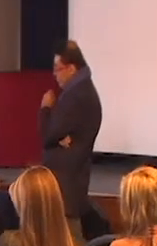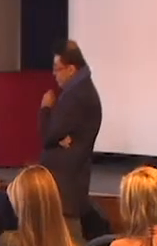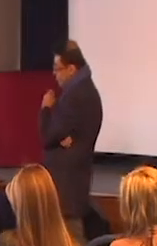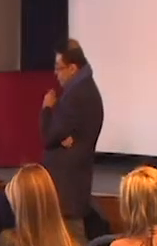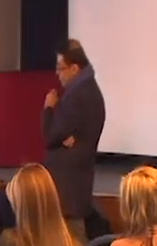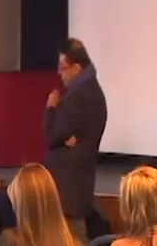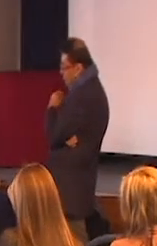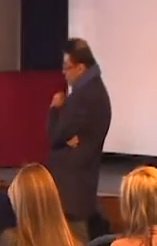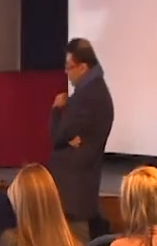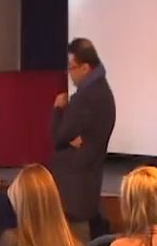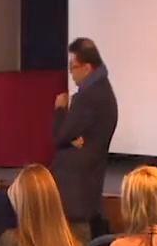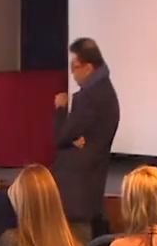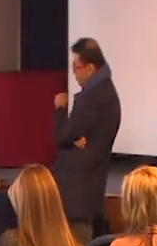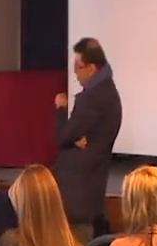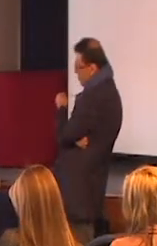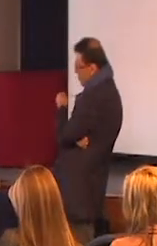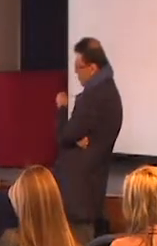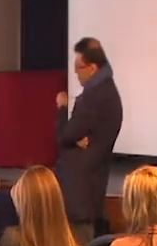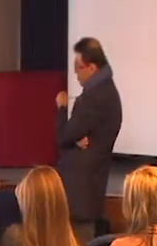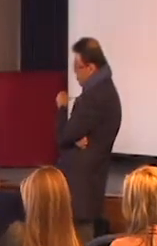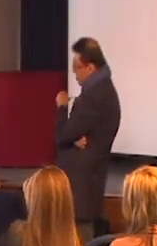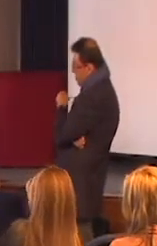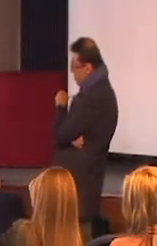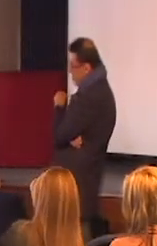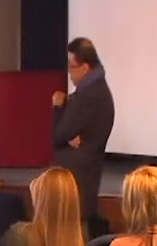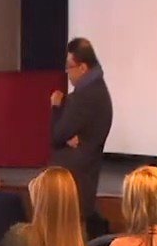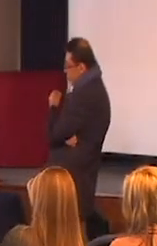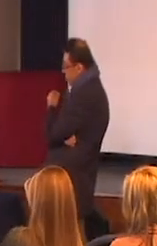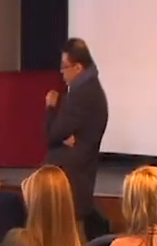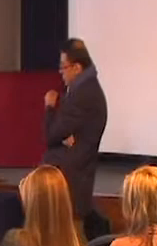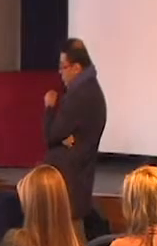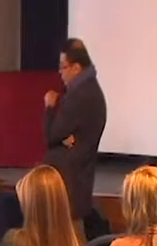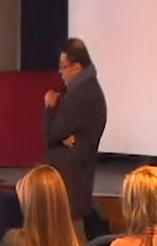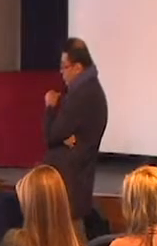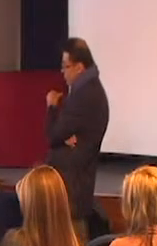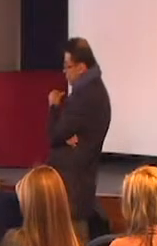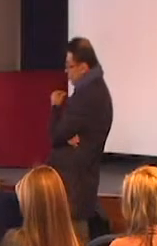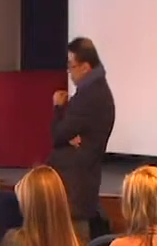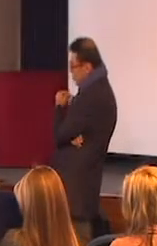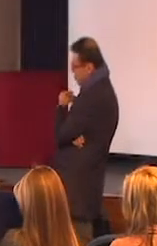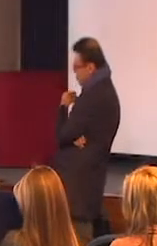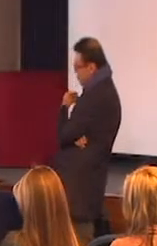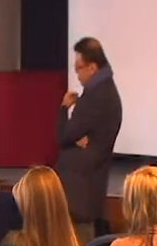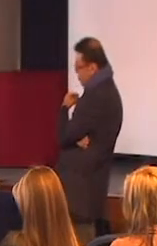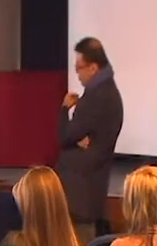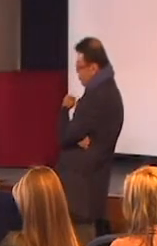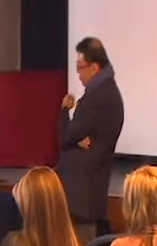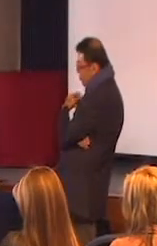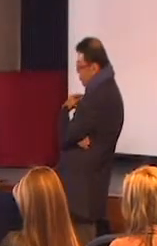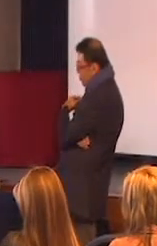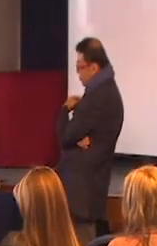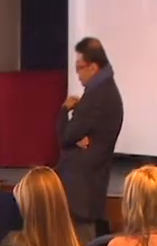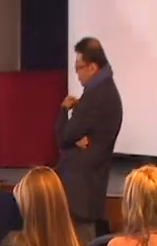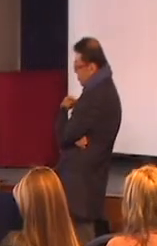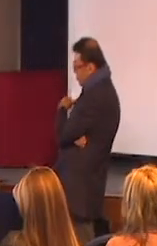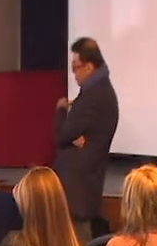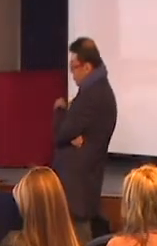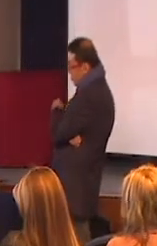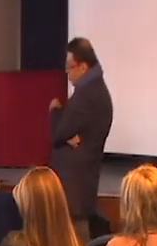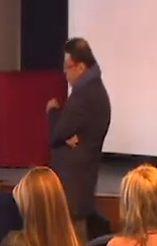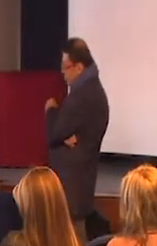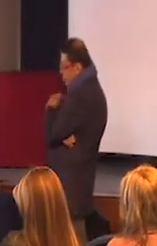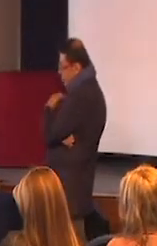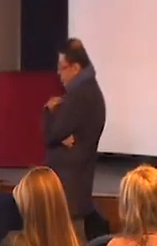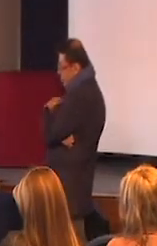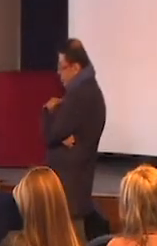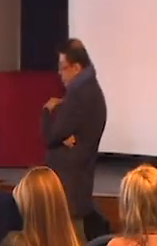ayudan casi que en el 80% para trabajar con chicos autistas que tienen un sistema de pensamiento diferente. Y